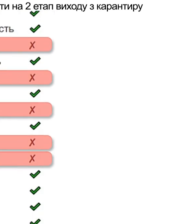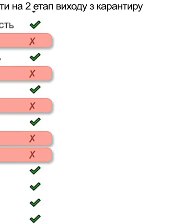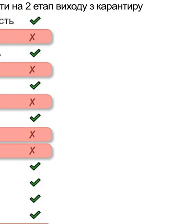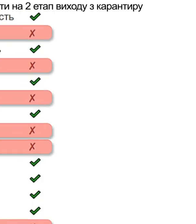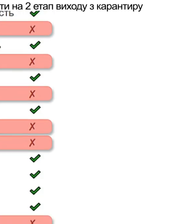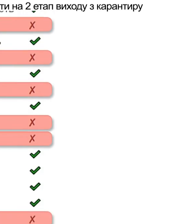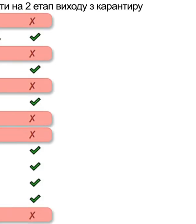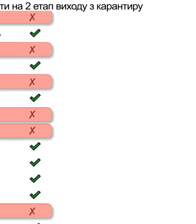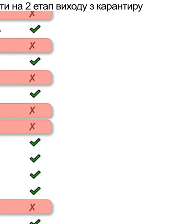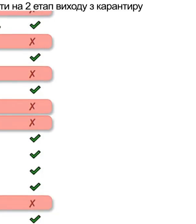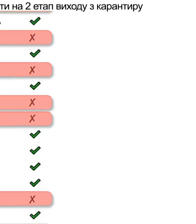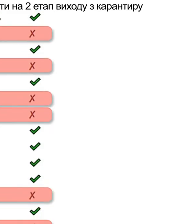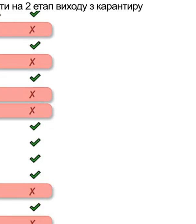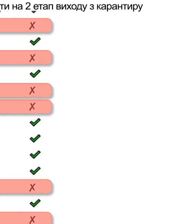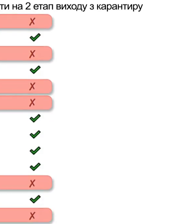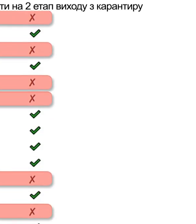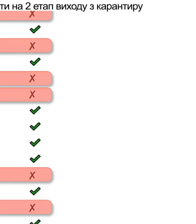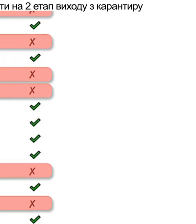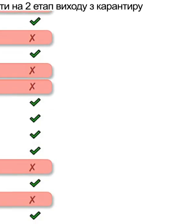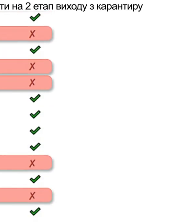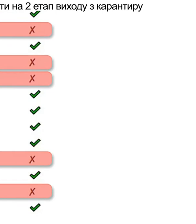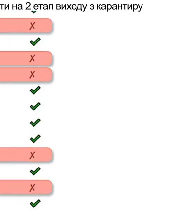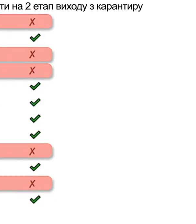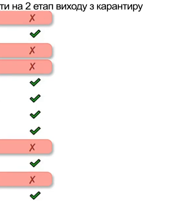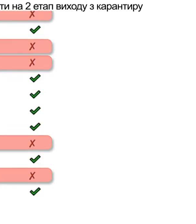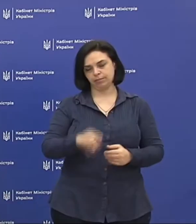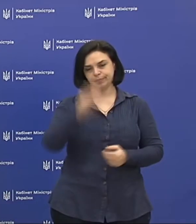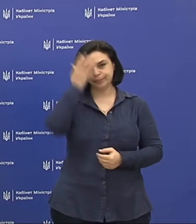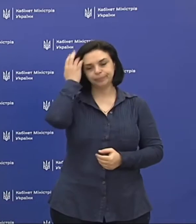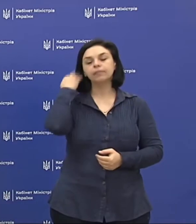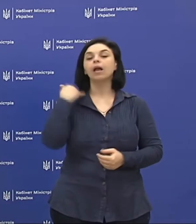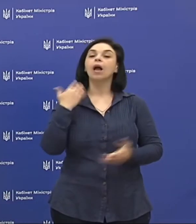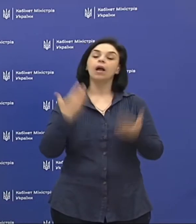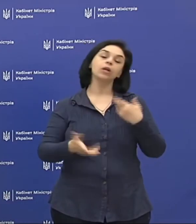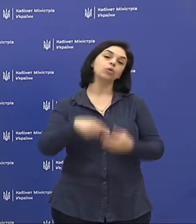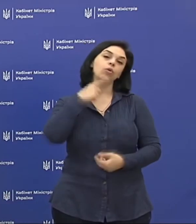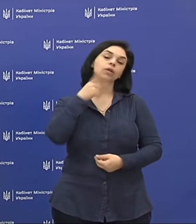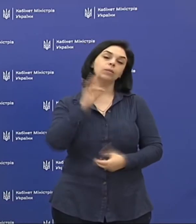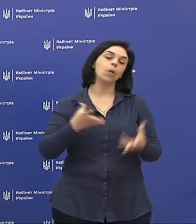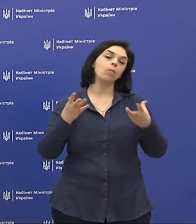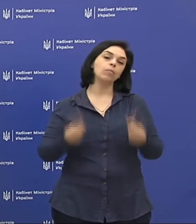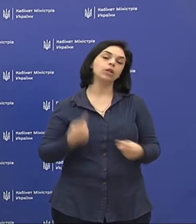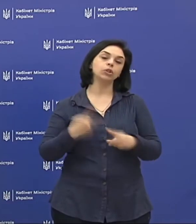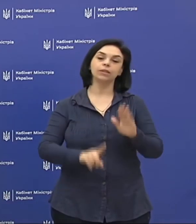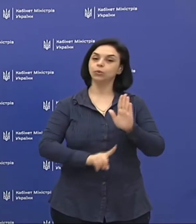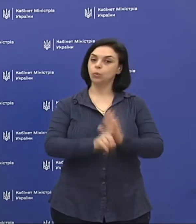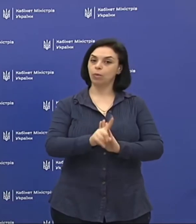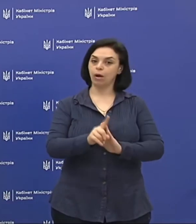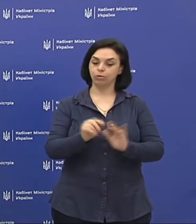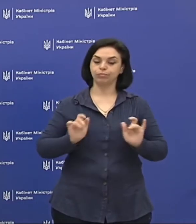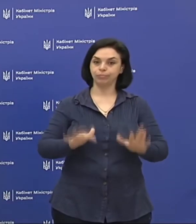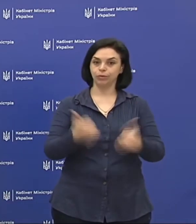завантаженість ліжко-місць у лікарнях і низьке охоплення населення тестуванням. Якщо говорити про пом'якшення, які вступають в дію